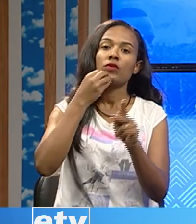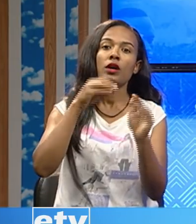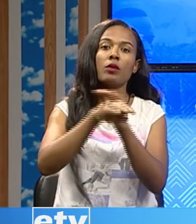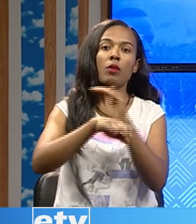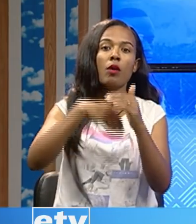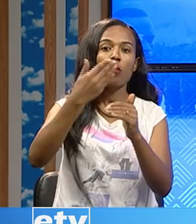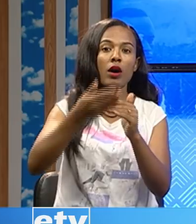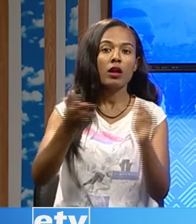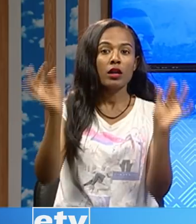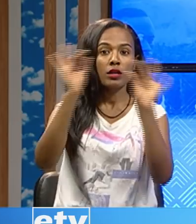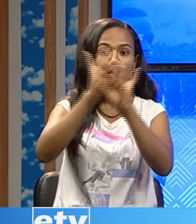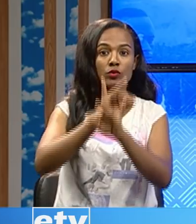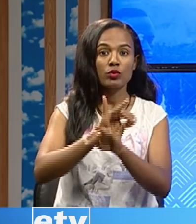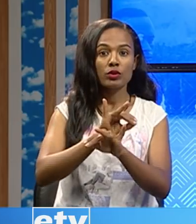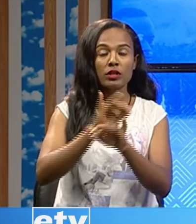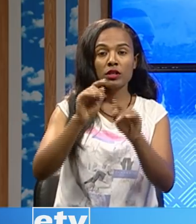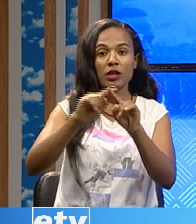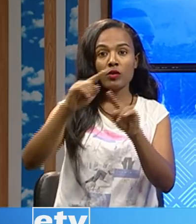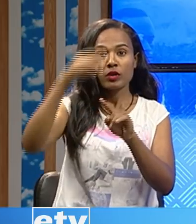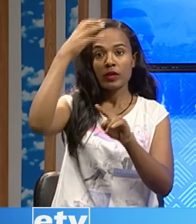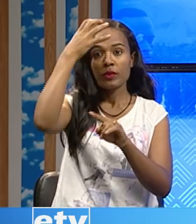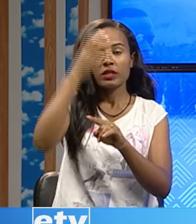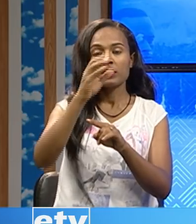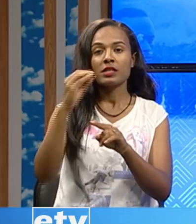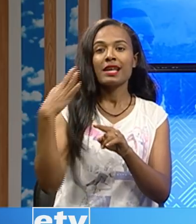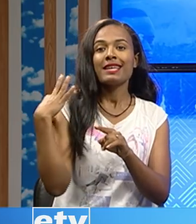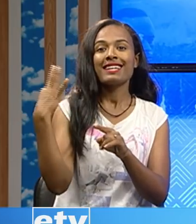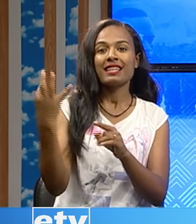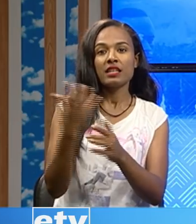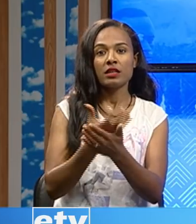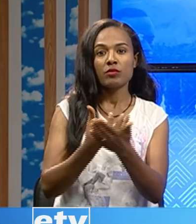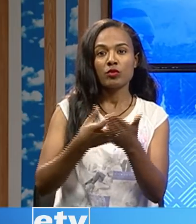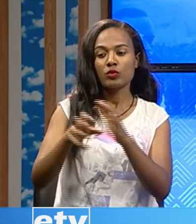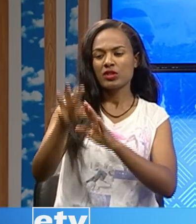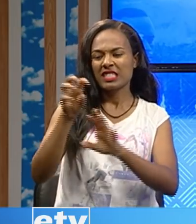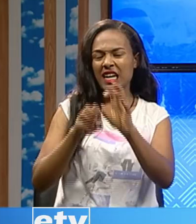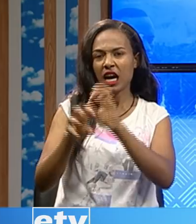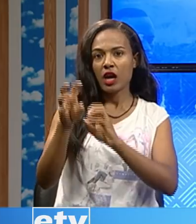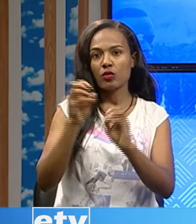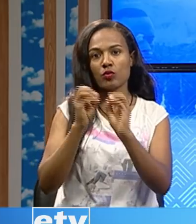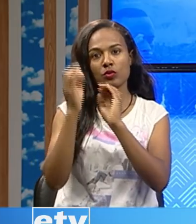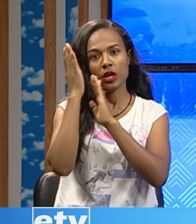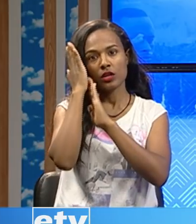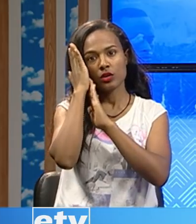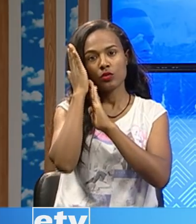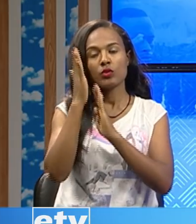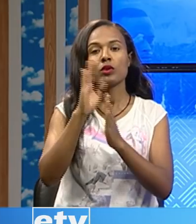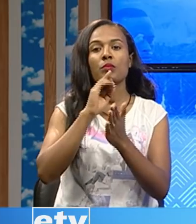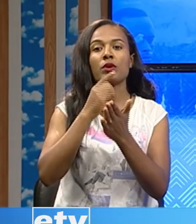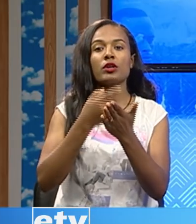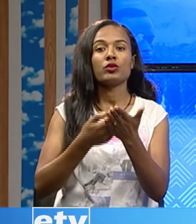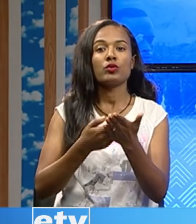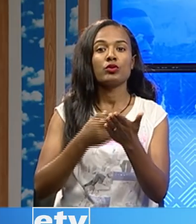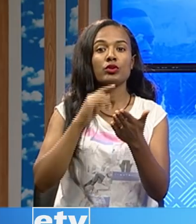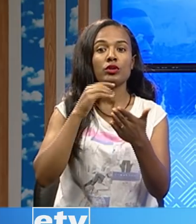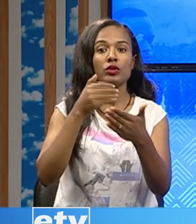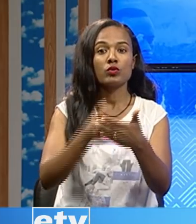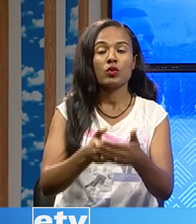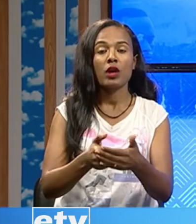ለሊቱን የተለያዩ የመንግስትና የግል ንብረቶች ሲነቃቅሉ እንዳደሩ መረጃዎቹ